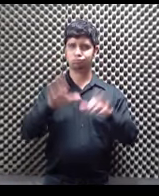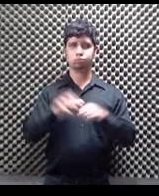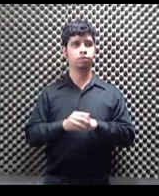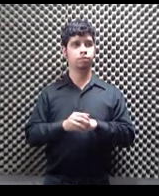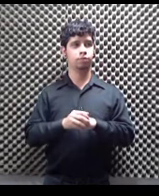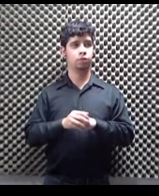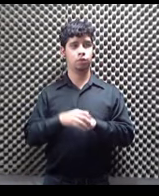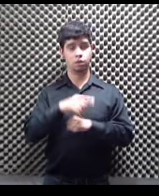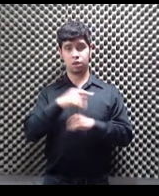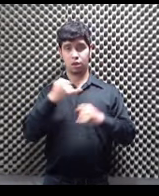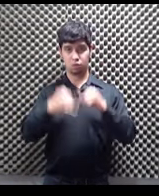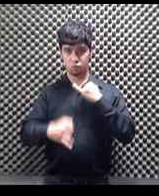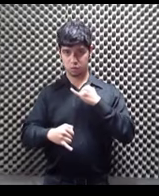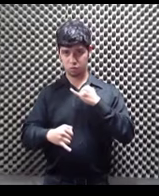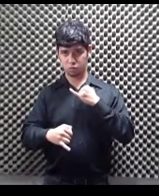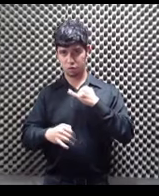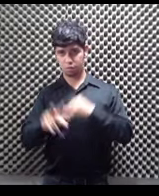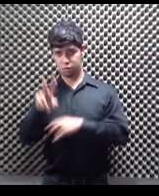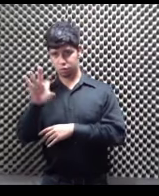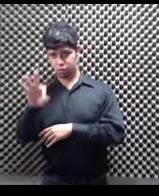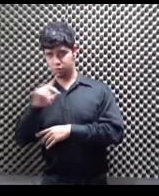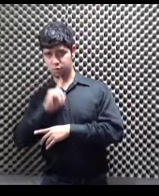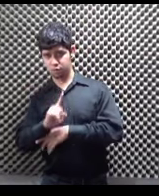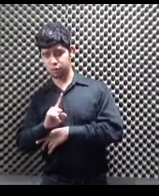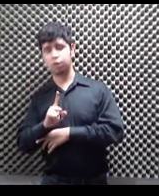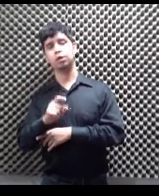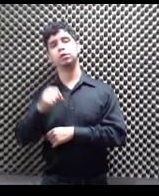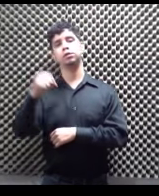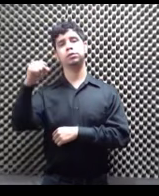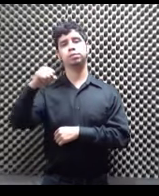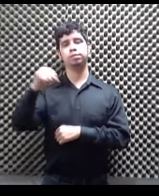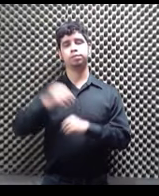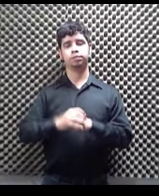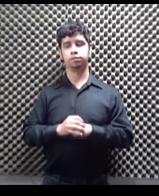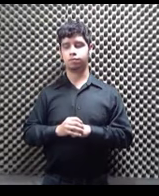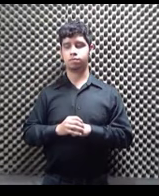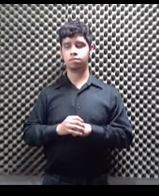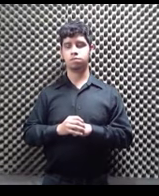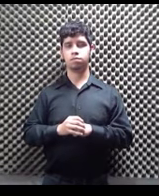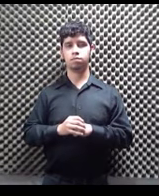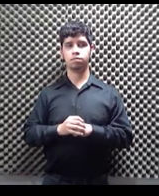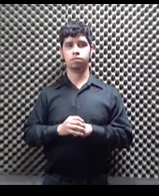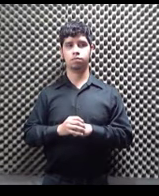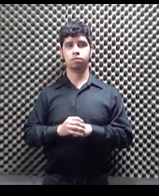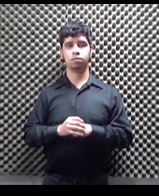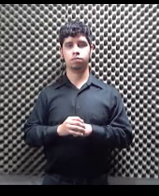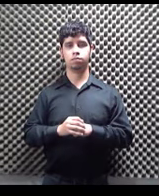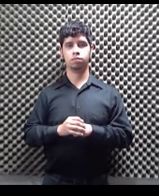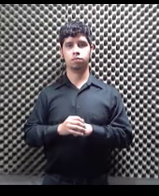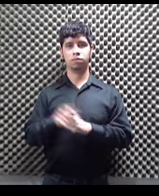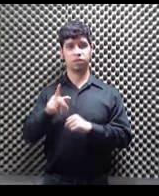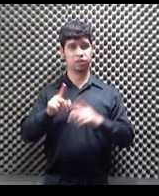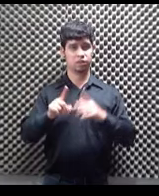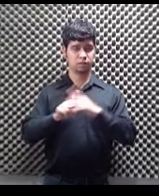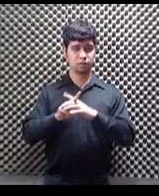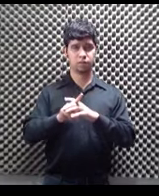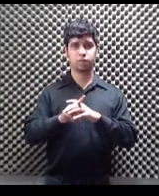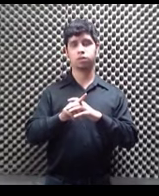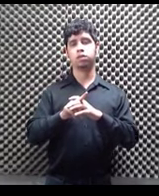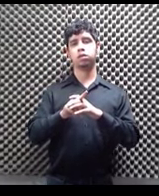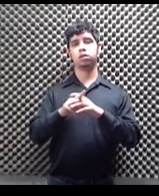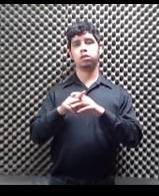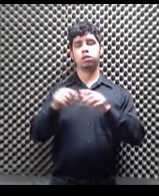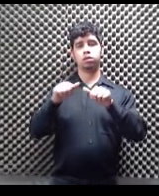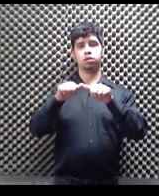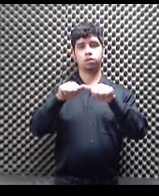es el último, o sea, ese es el 29. Ese es el 29. Y no es también, en el metro. No, esa es en la Sala Jesús María San